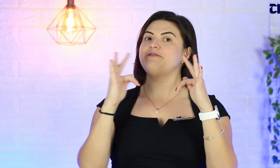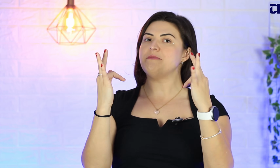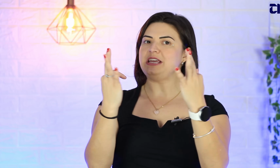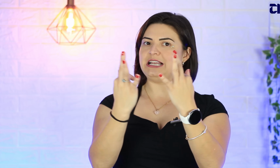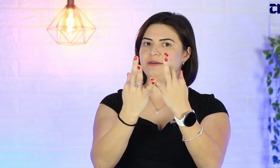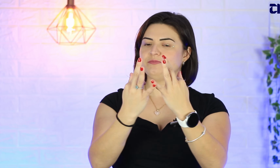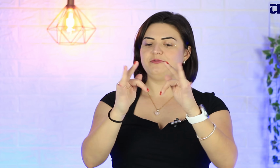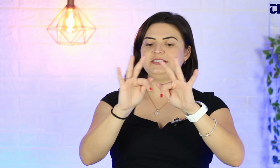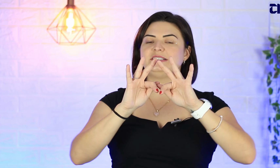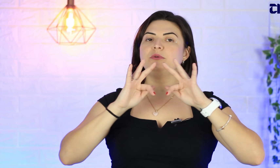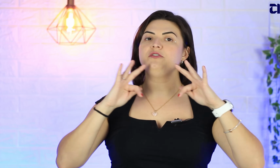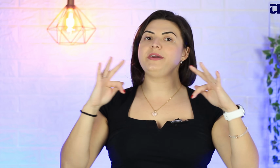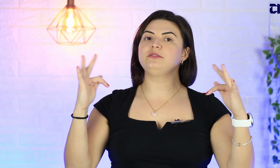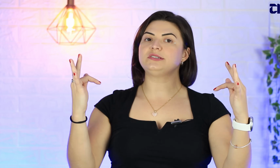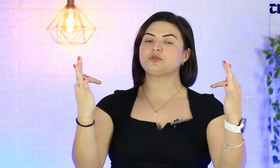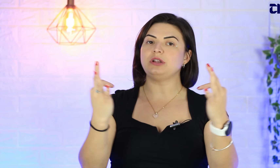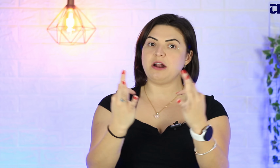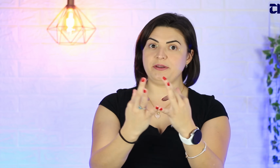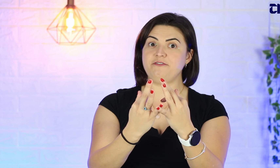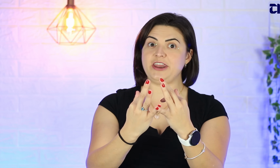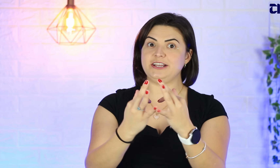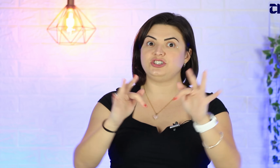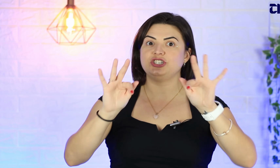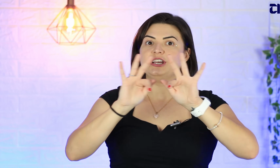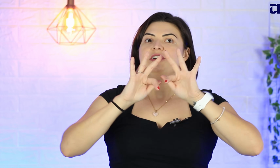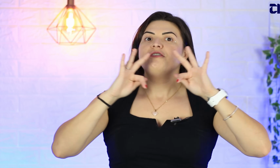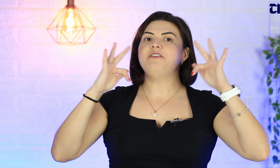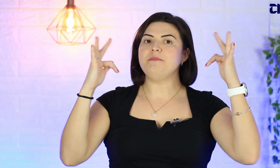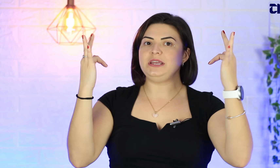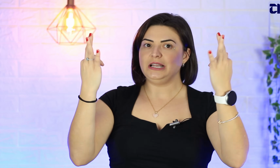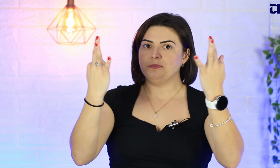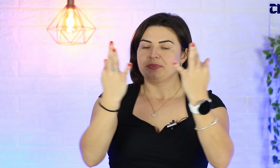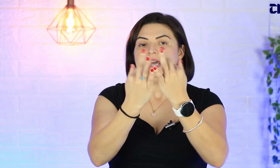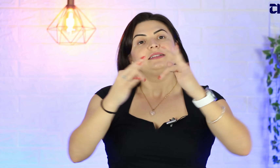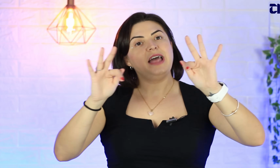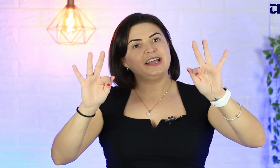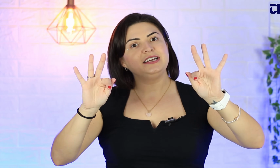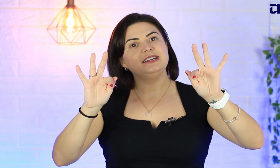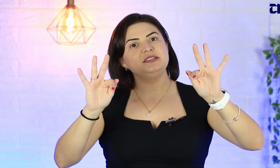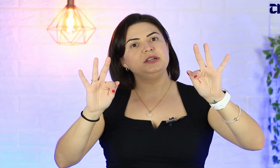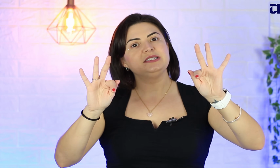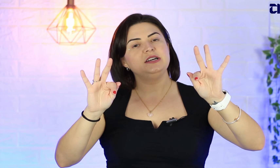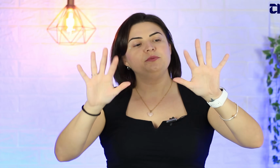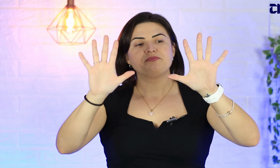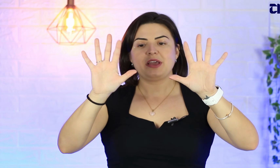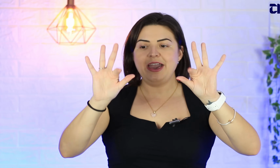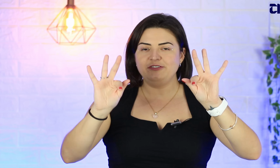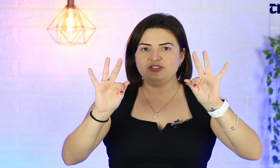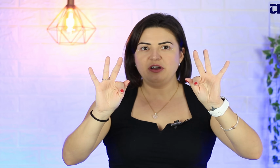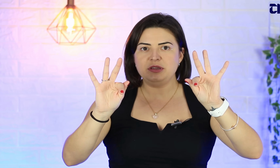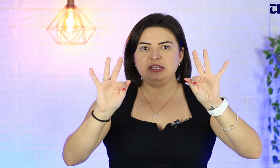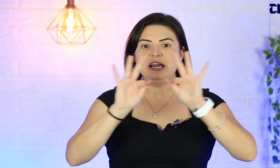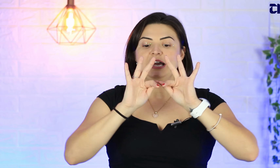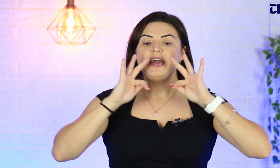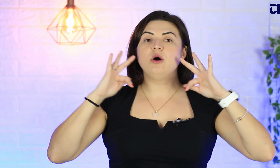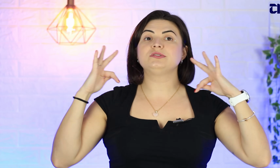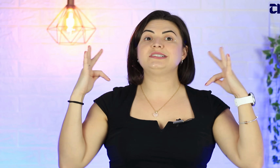família, faz esse movimento circular para frente, família. Técnica da assimilação, F de família, é um